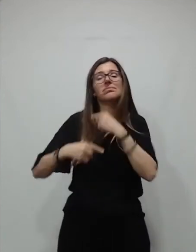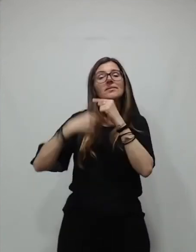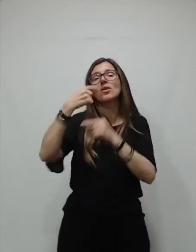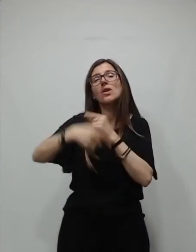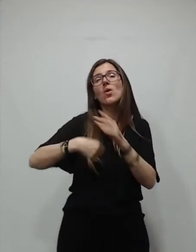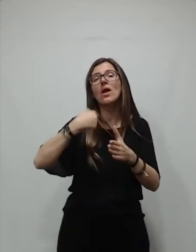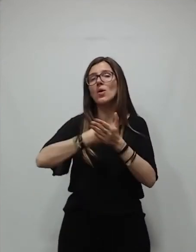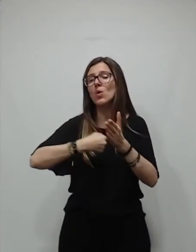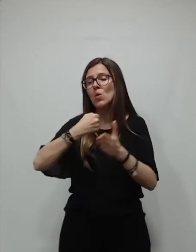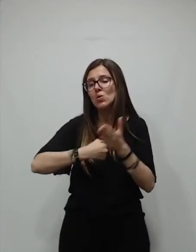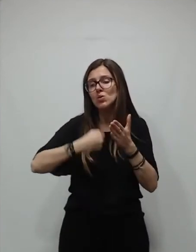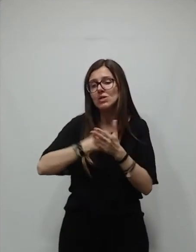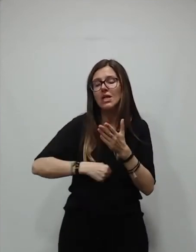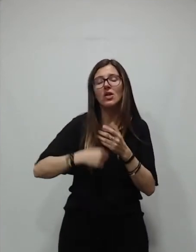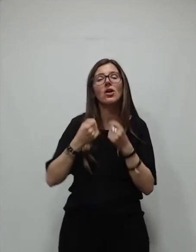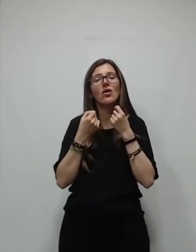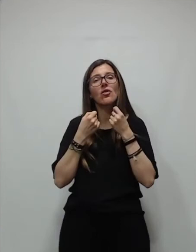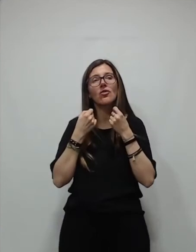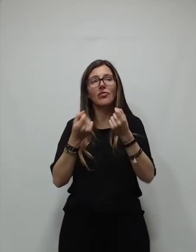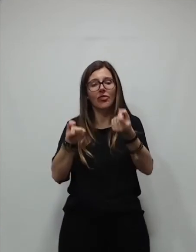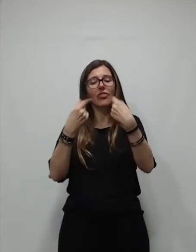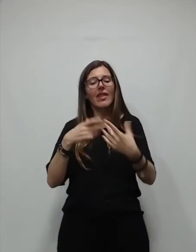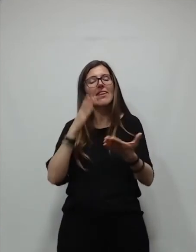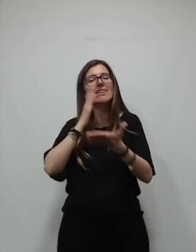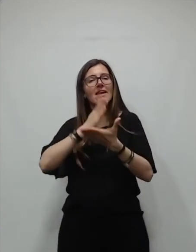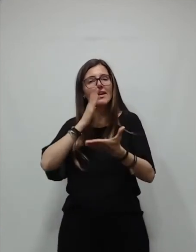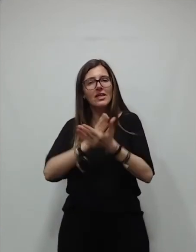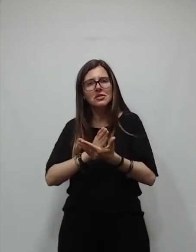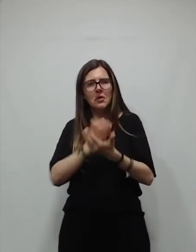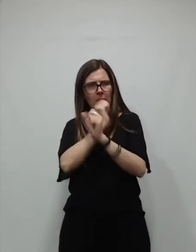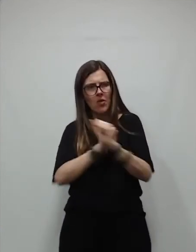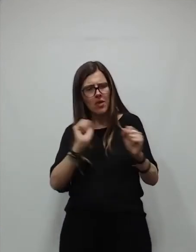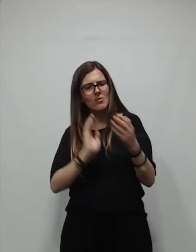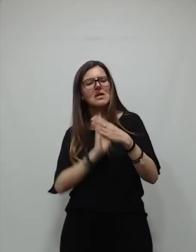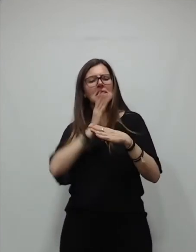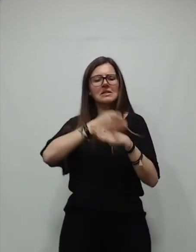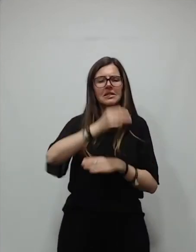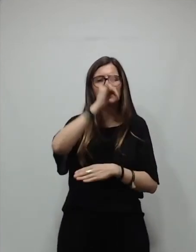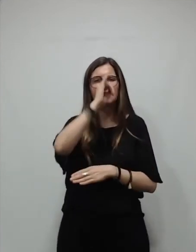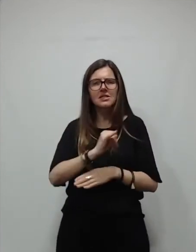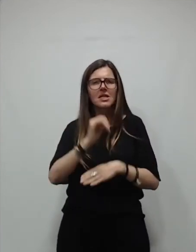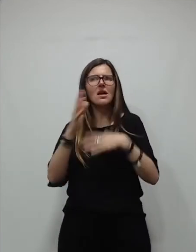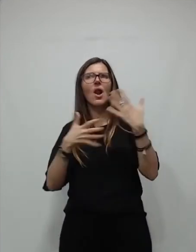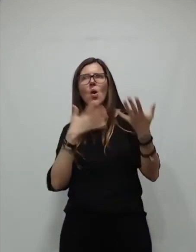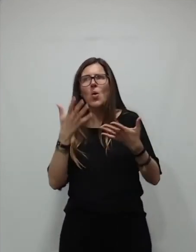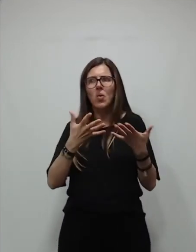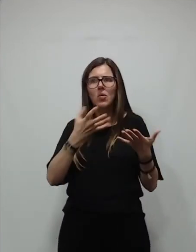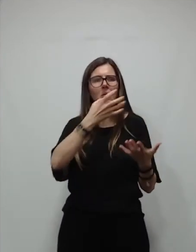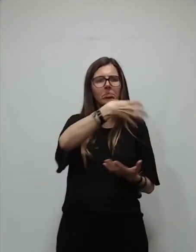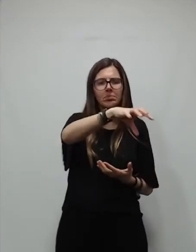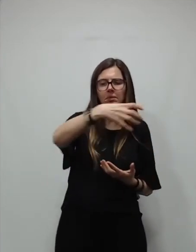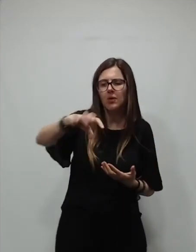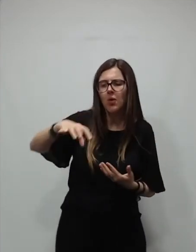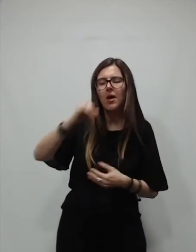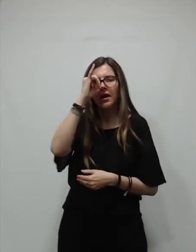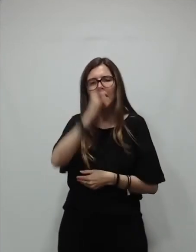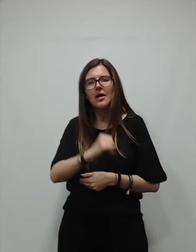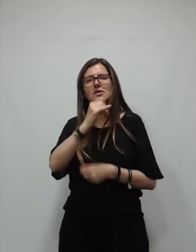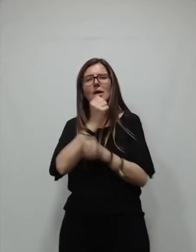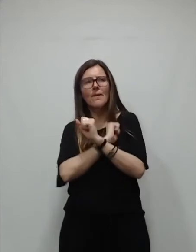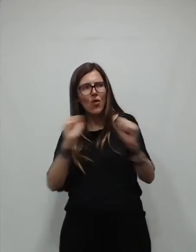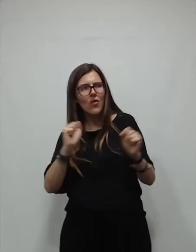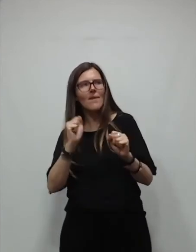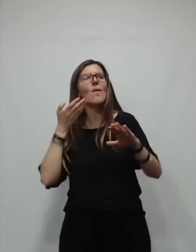acciones que nos hagan derecho. Hemos podido sí acceder a tomar la voz en los diferentes ámbitos, donde fuimos a exigir el cambio